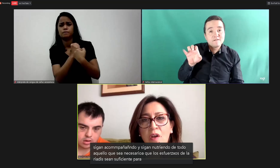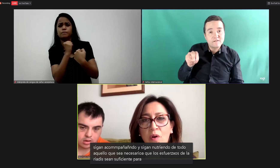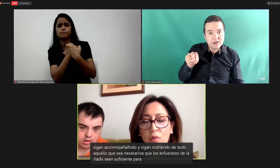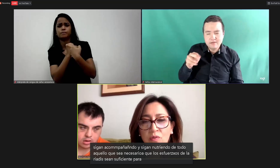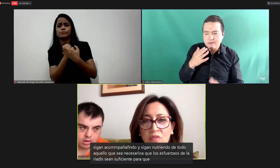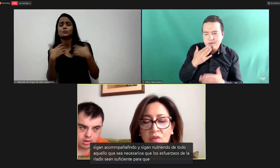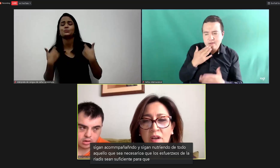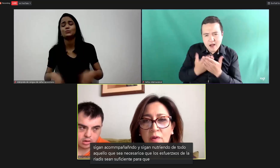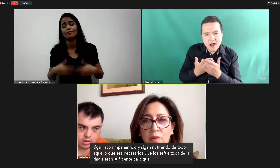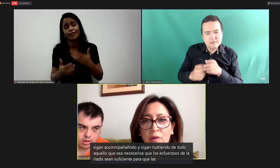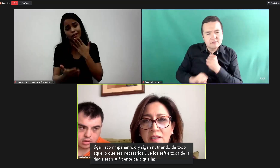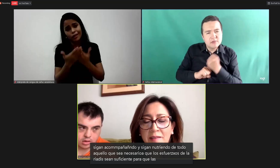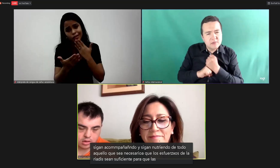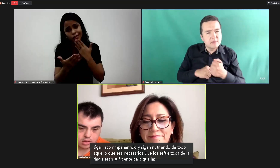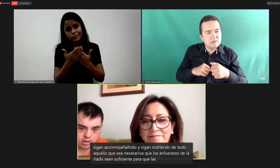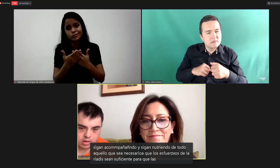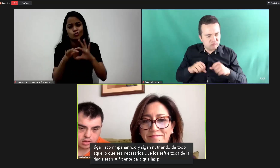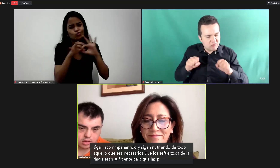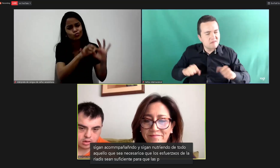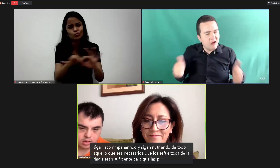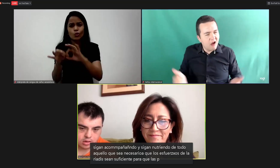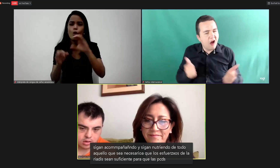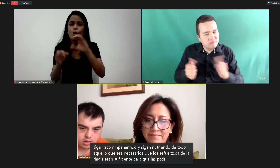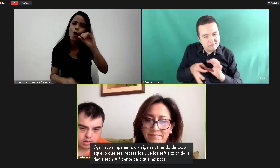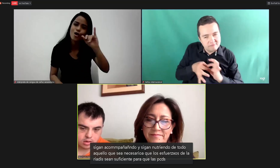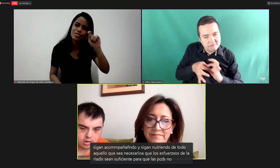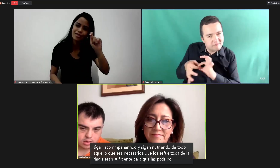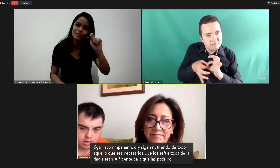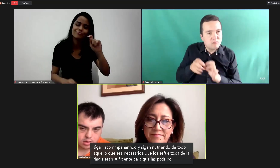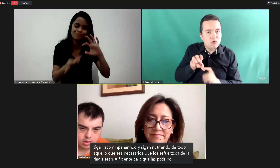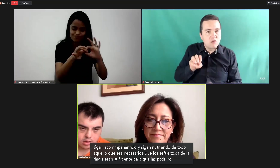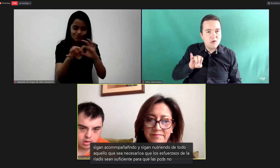emprendamos juntos con AOIT.